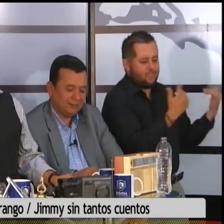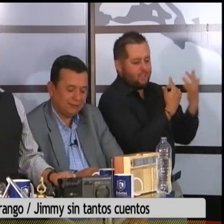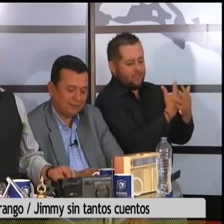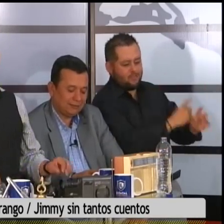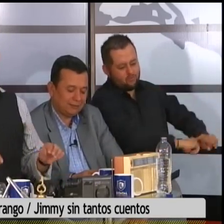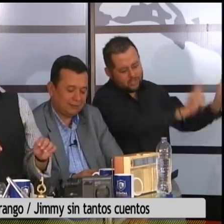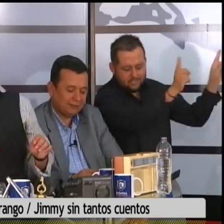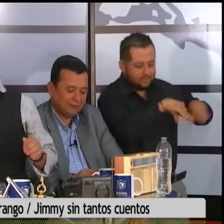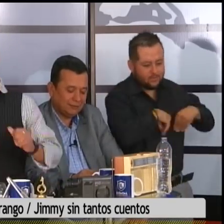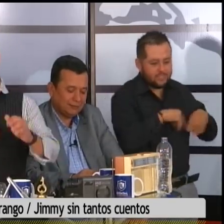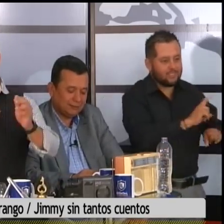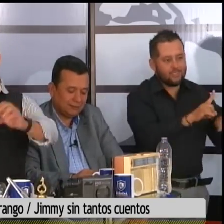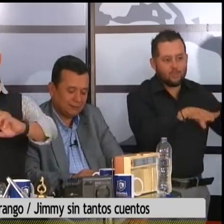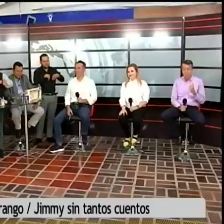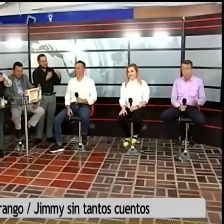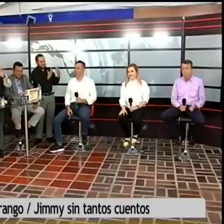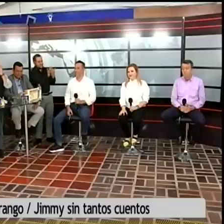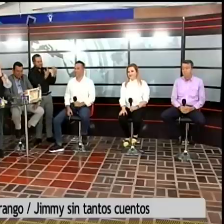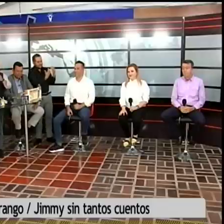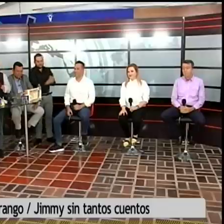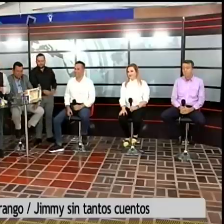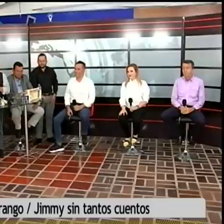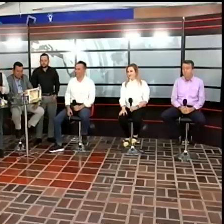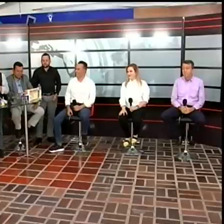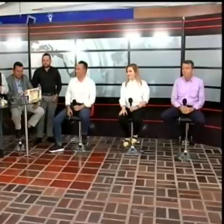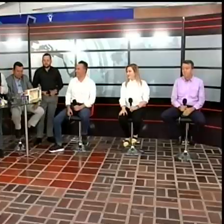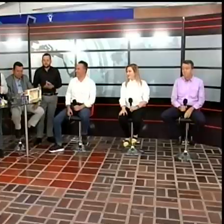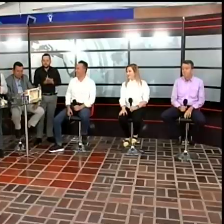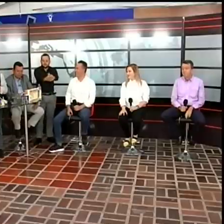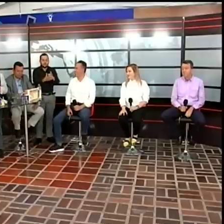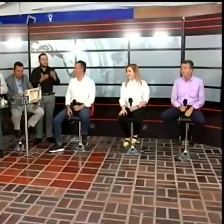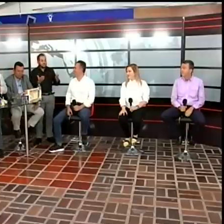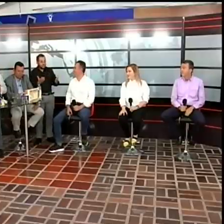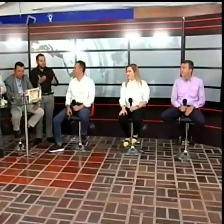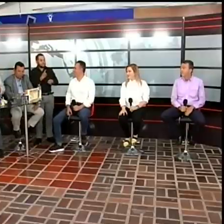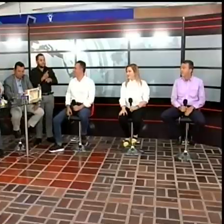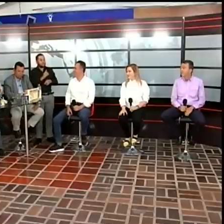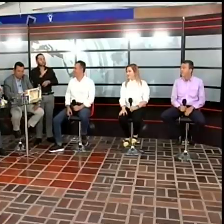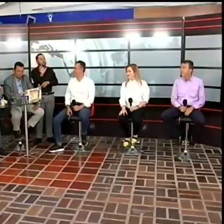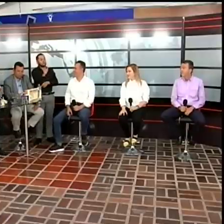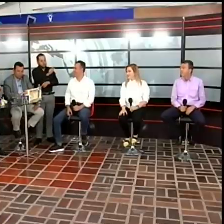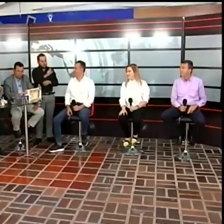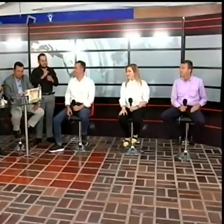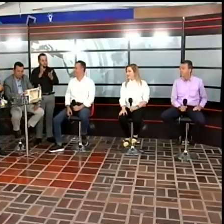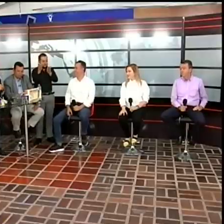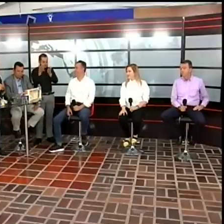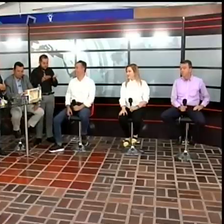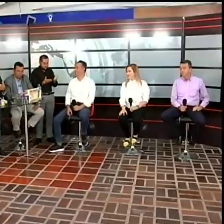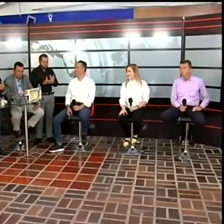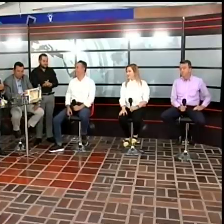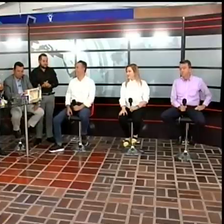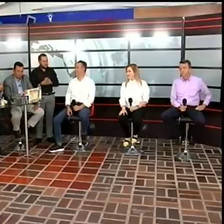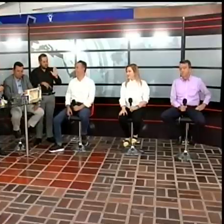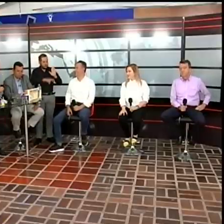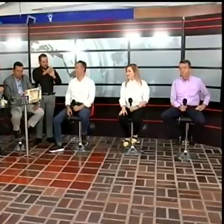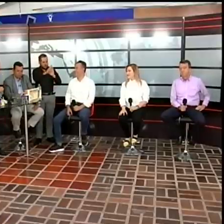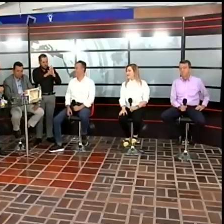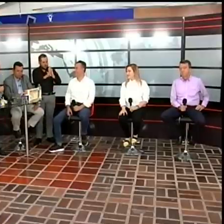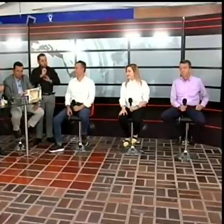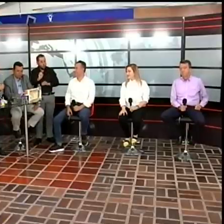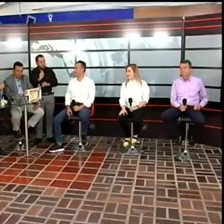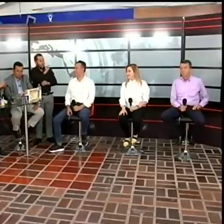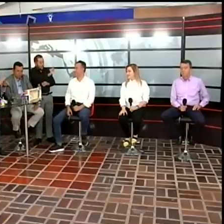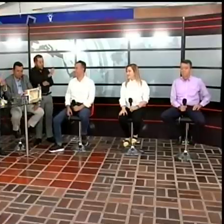No me enrede. ¿Y el que está antes, Pelo Rico y Mistato qué? Así que todos bienvenidos. Señores, las reglas, y señora,